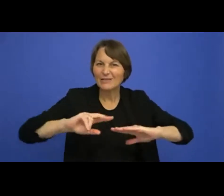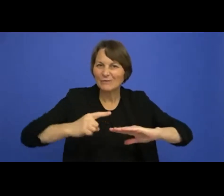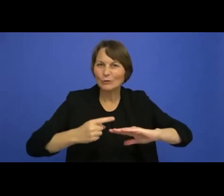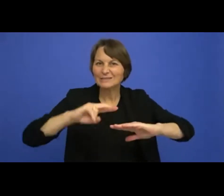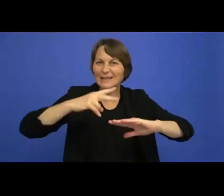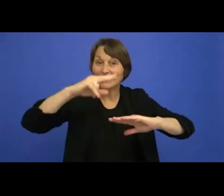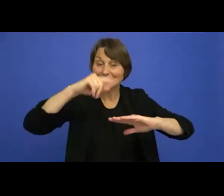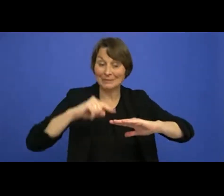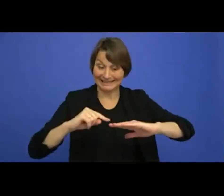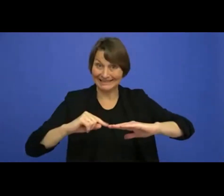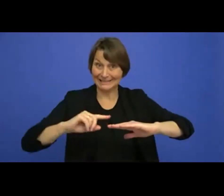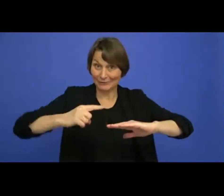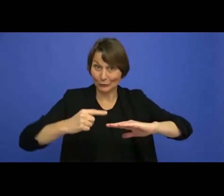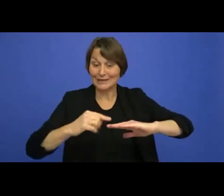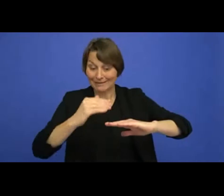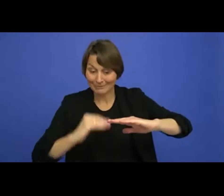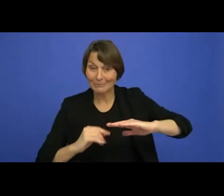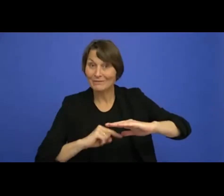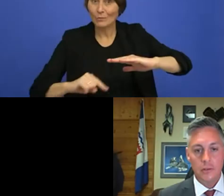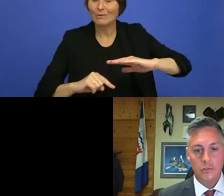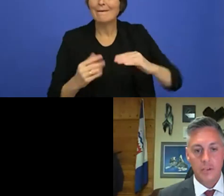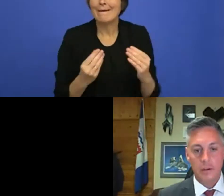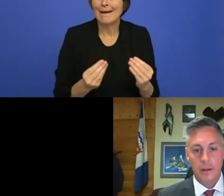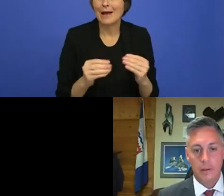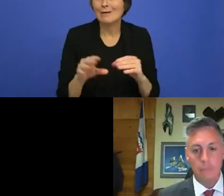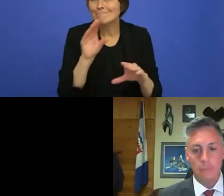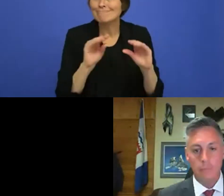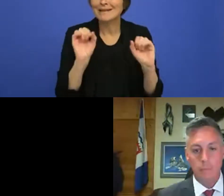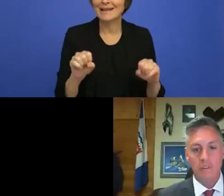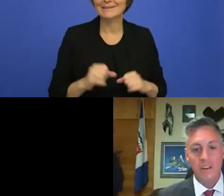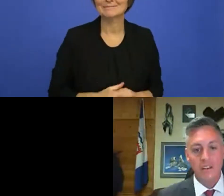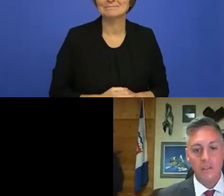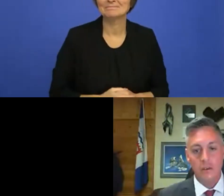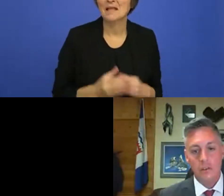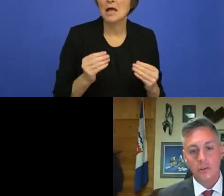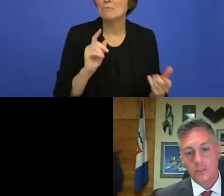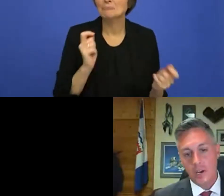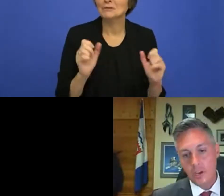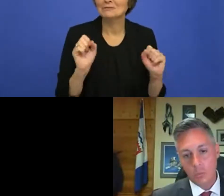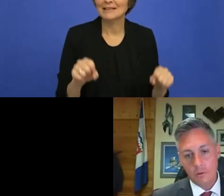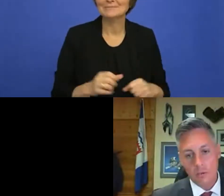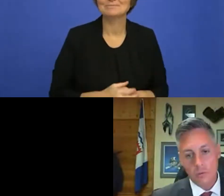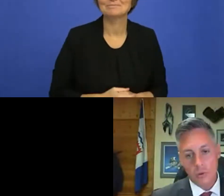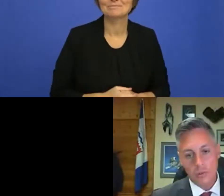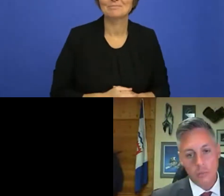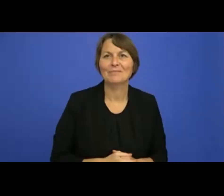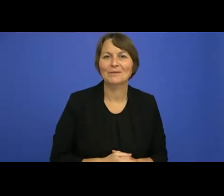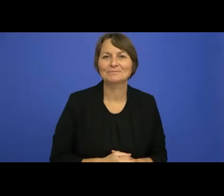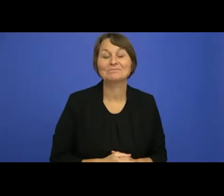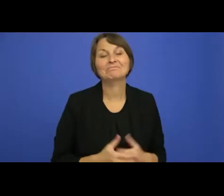alors que le pré-primaire et le primaire vont se développer dans la décennie à venir. Qu'est-ce qu'on peut en dire et qu'est-ce qu'on peut faire?